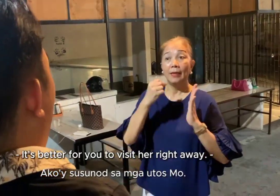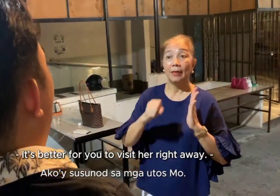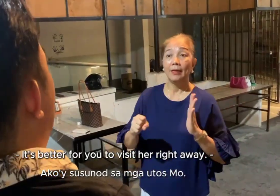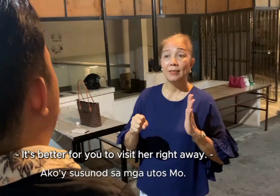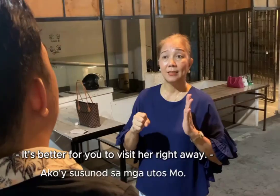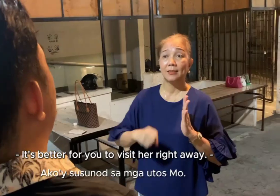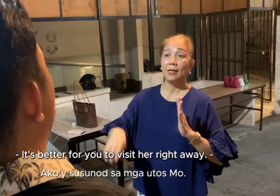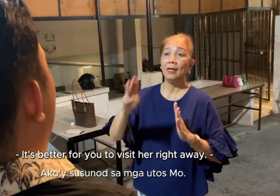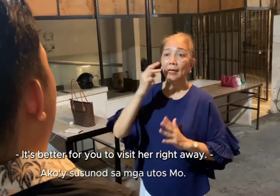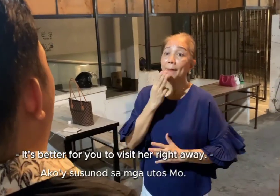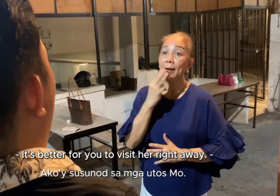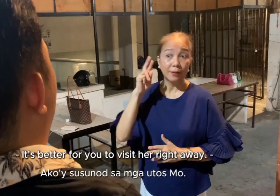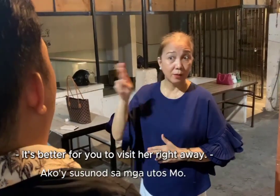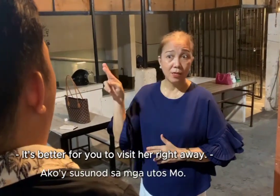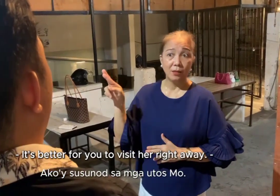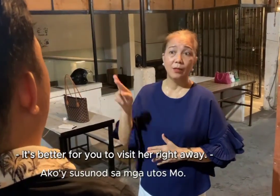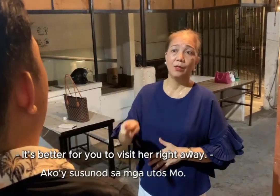utos mo.